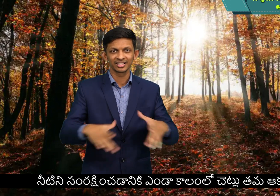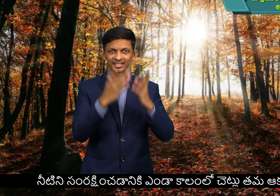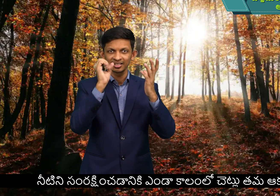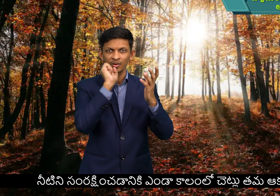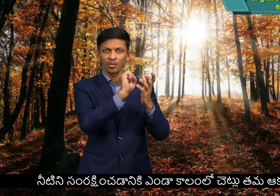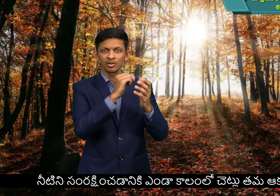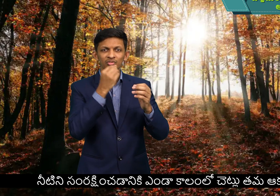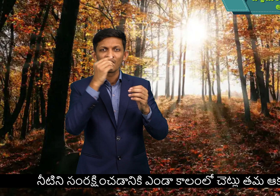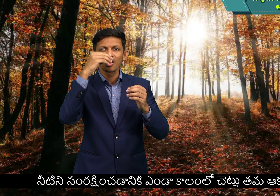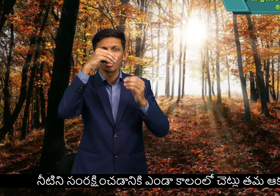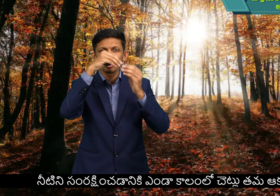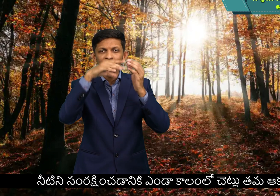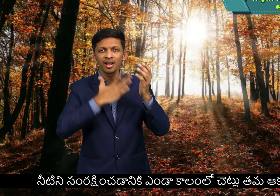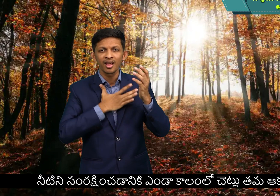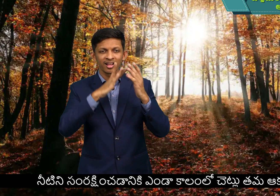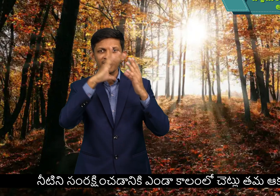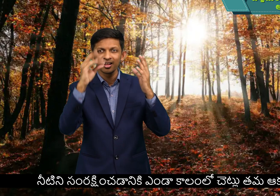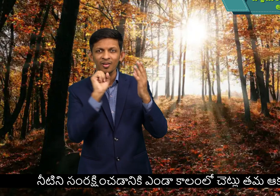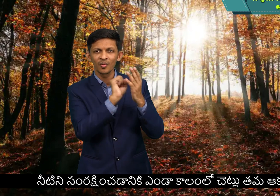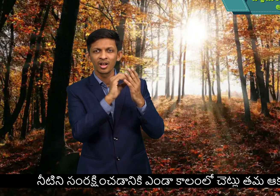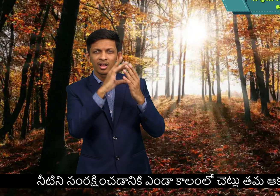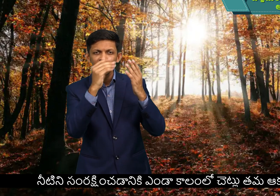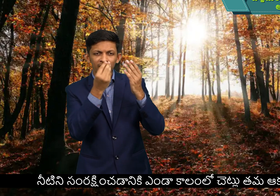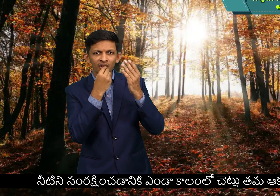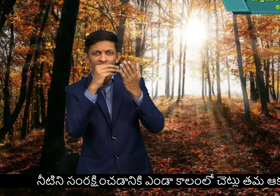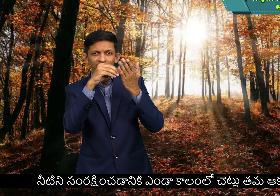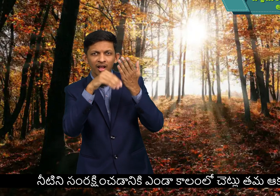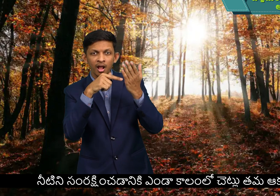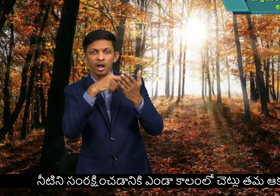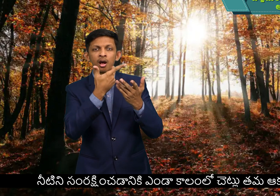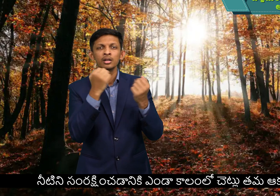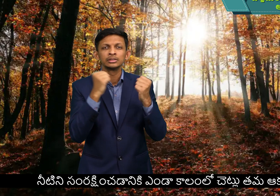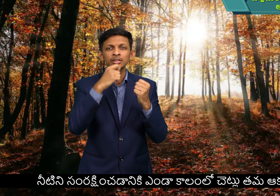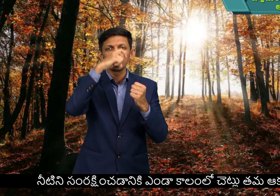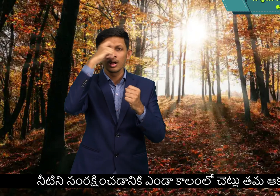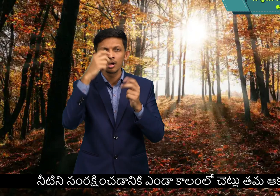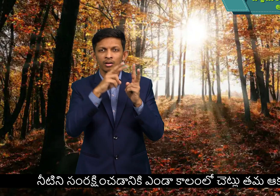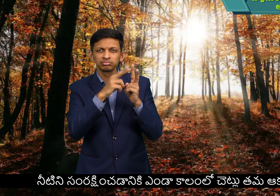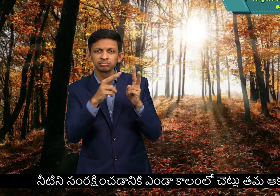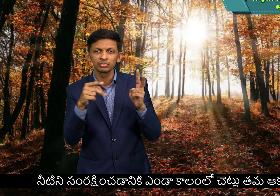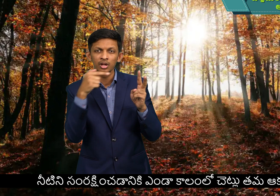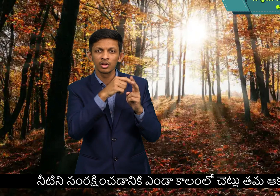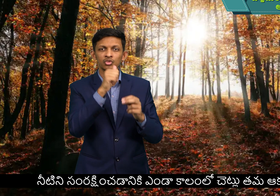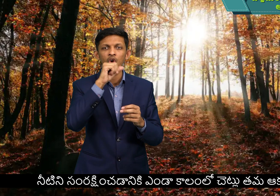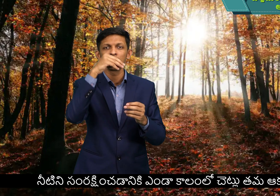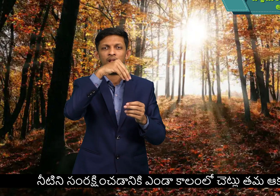నీటిని సంరక్షించడానికి ఎండాకాలంలో చెట్లు తమ ఆకులను రాలిపోతాయి.